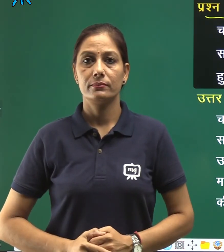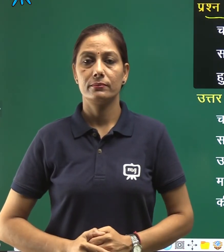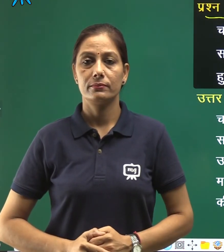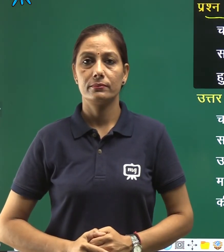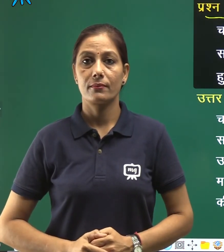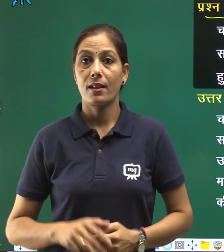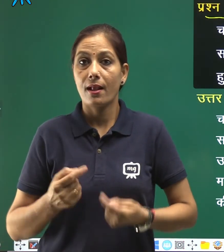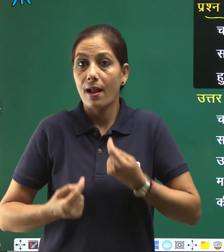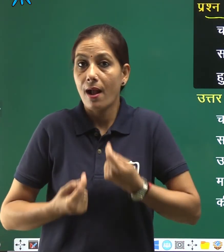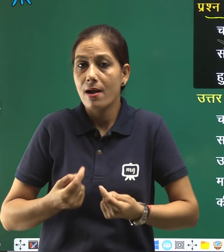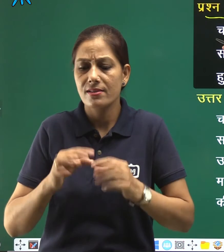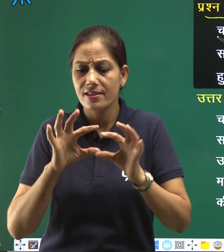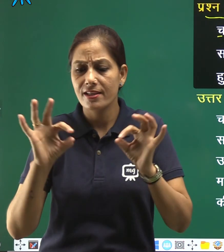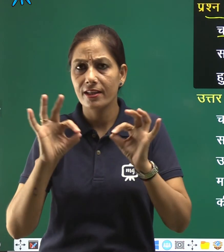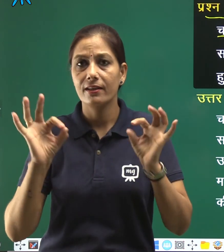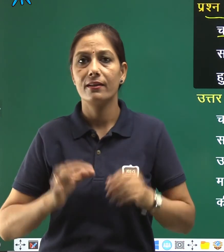सरकंडे का